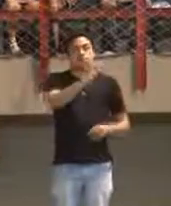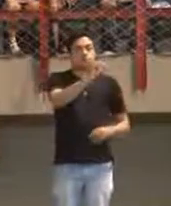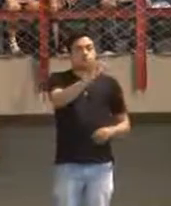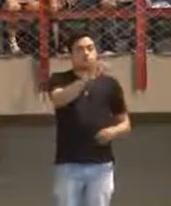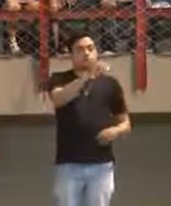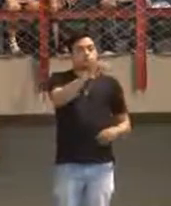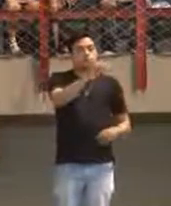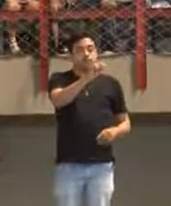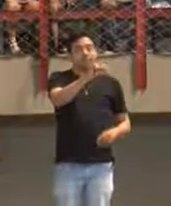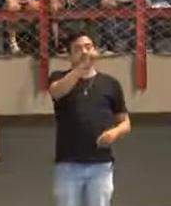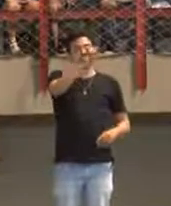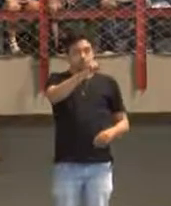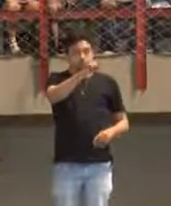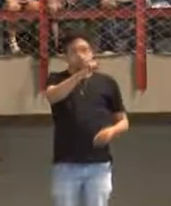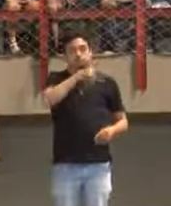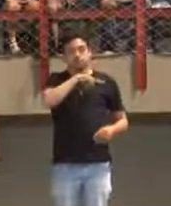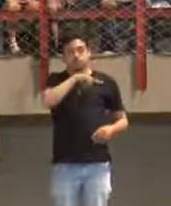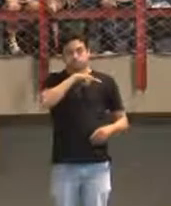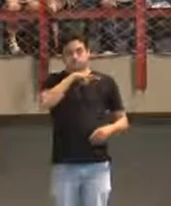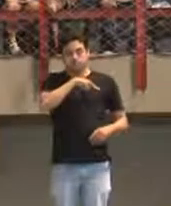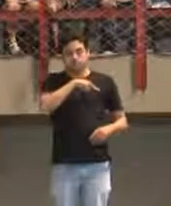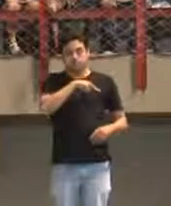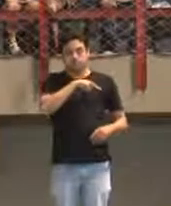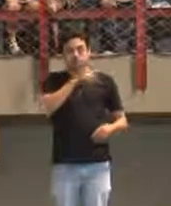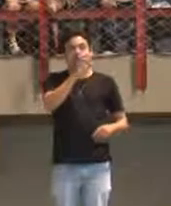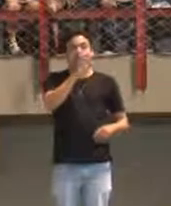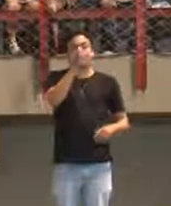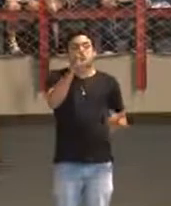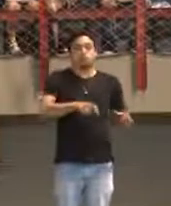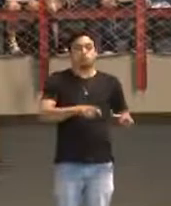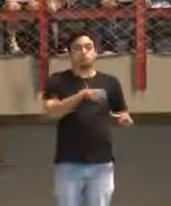tem acento, né? Tem acento onde?